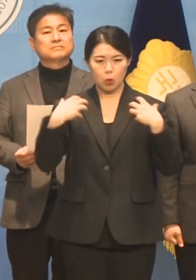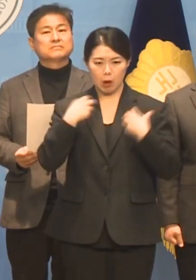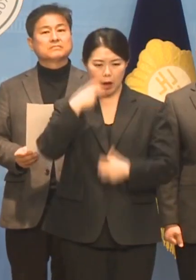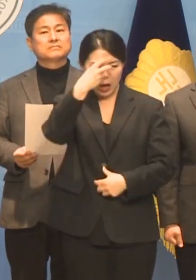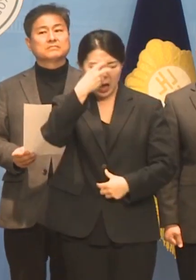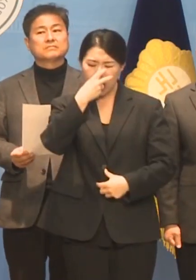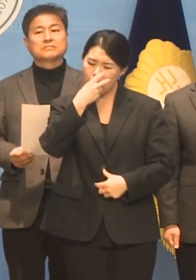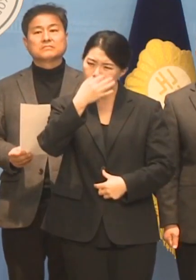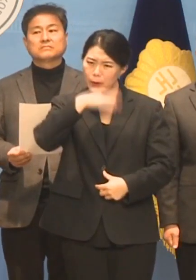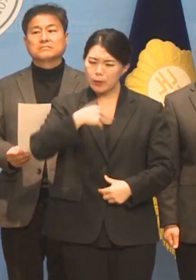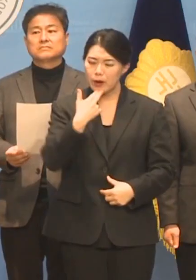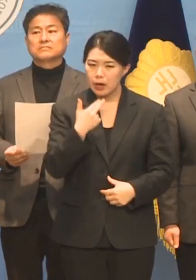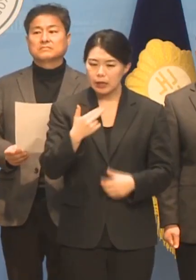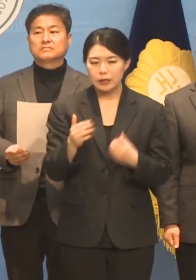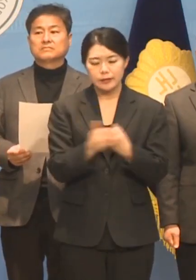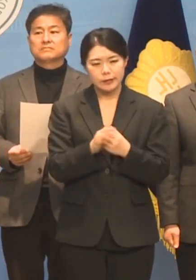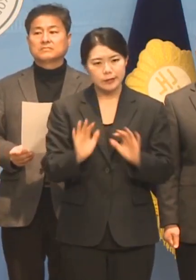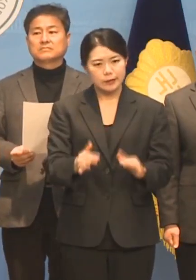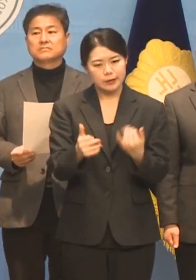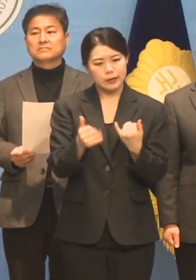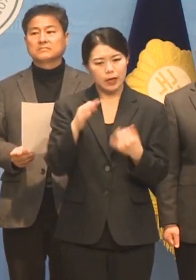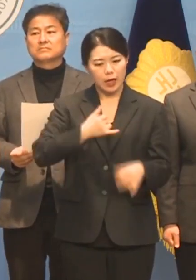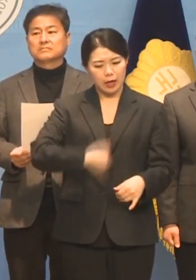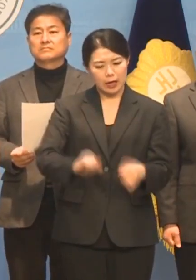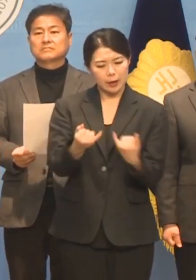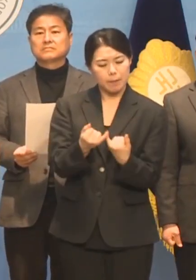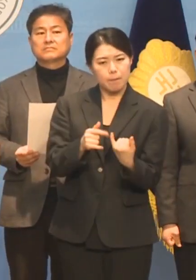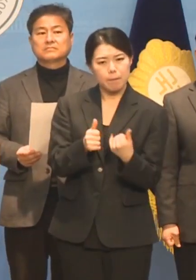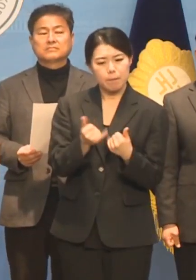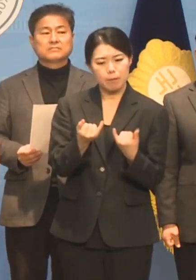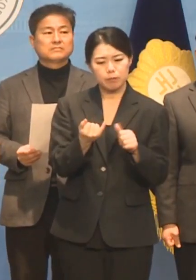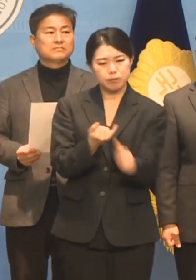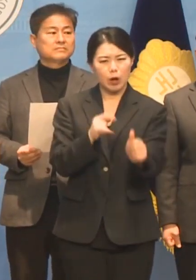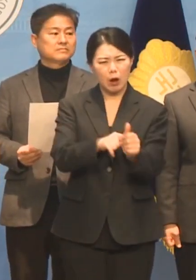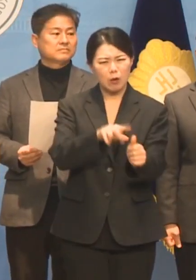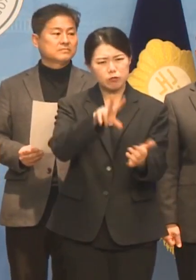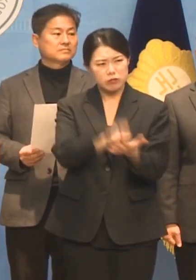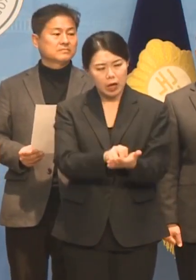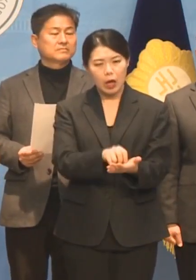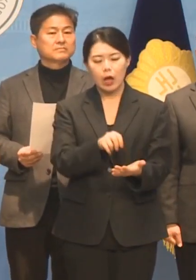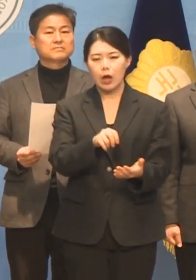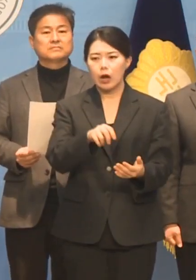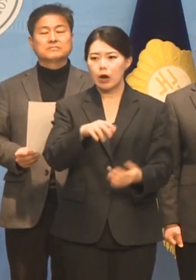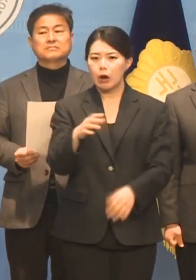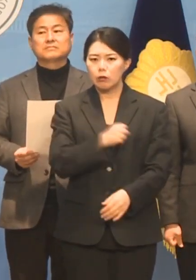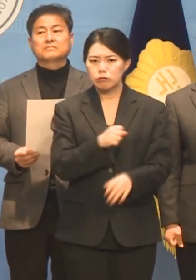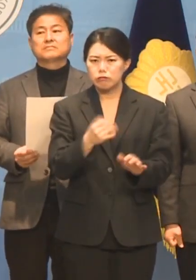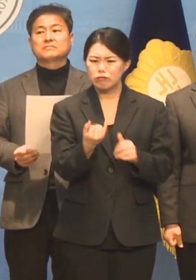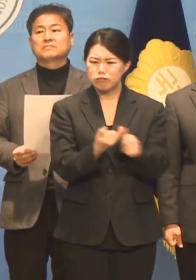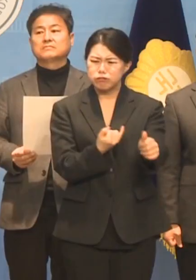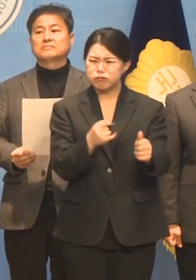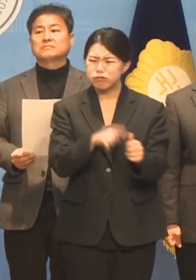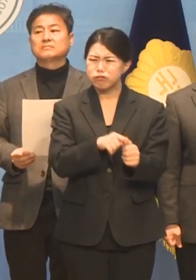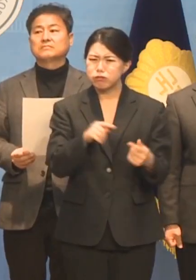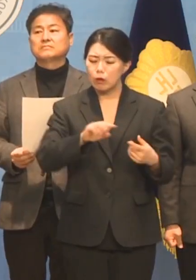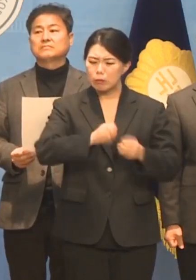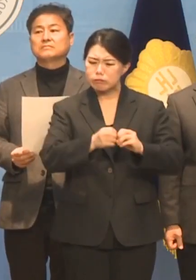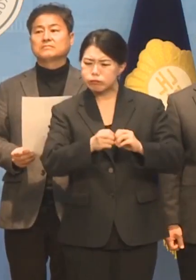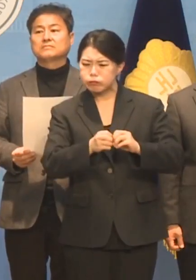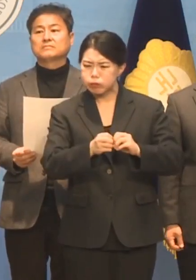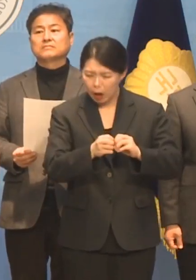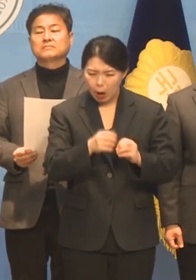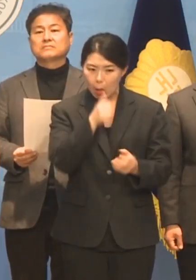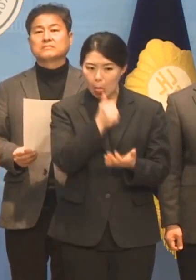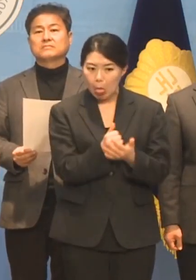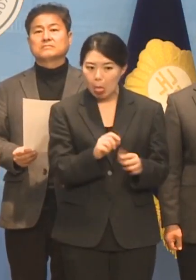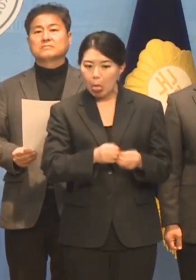없자 이혼한 전 사위의 월급을 뇌물로 둔갑시키는 기이한 혐의를 만들었습니다. 또한